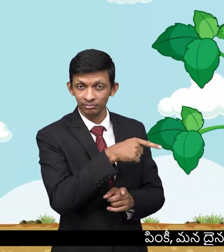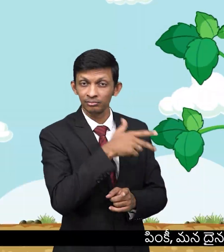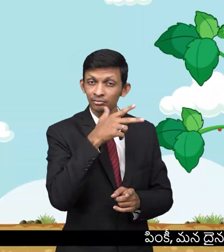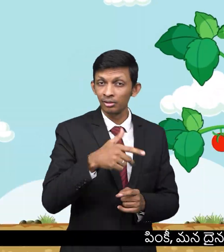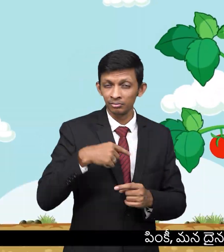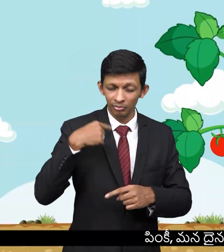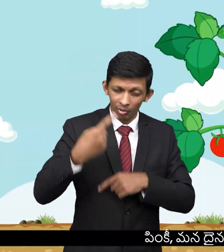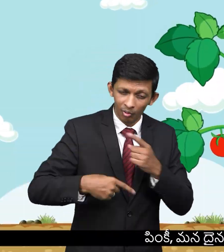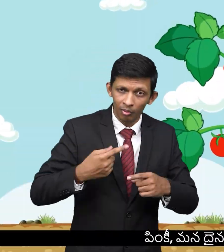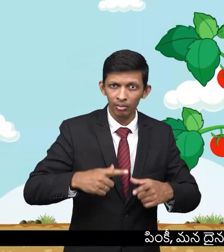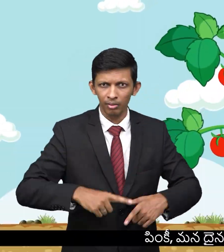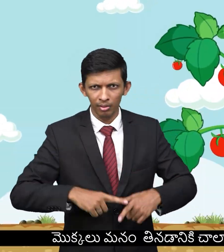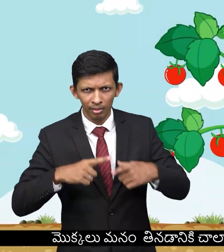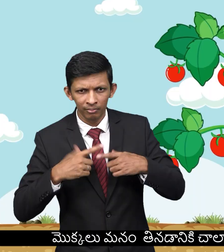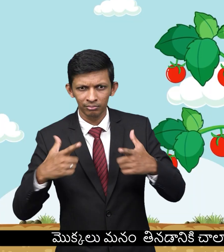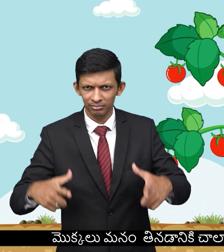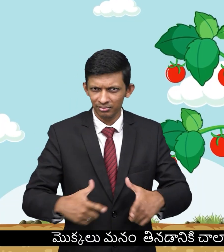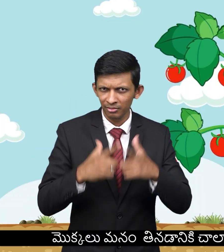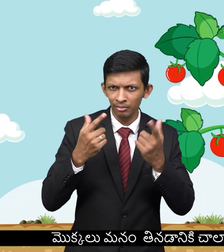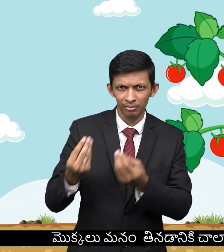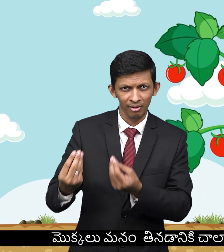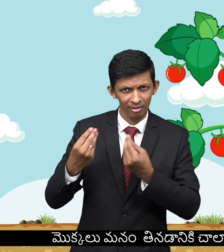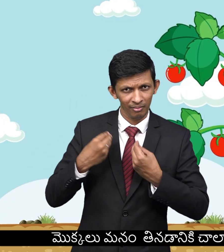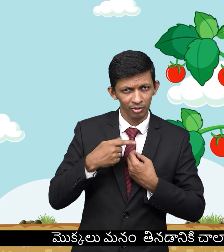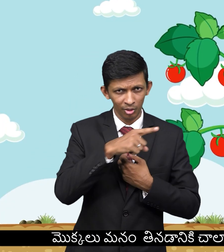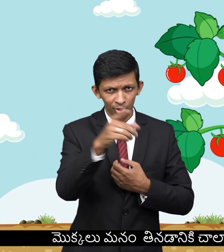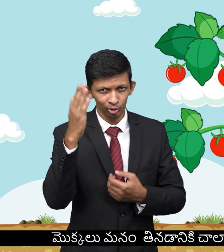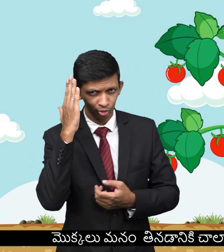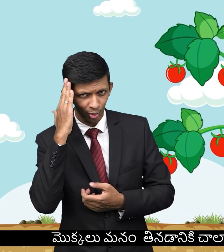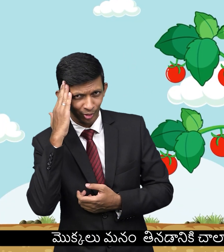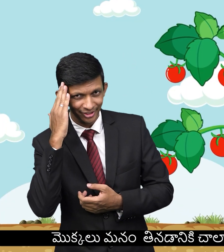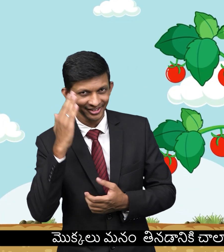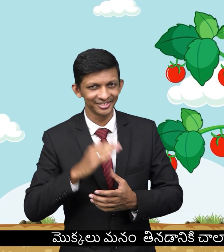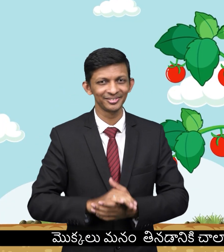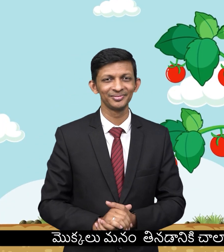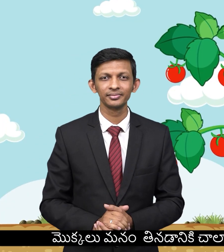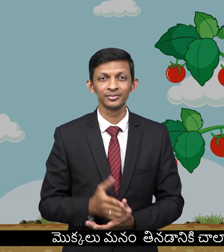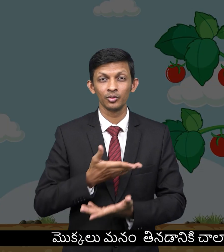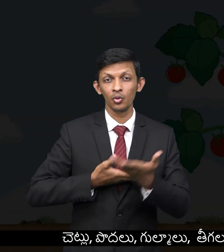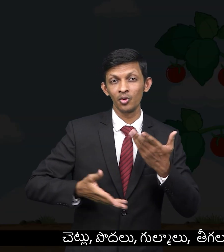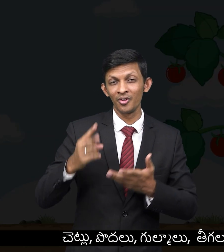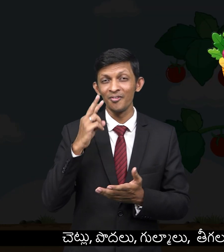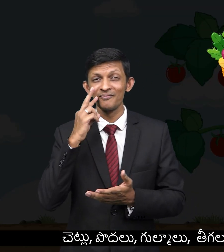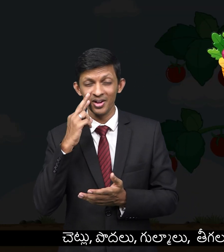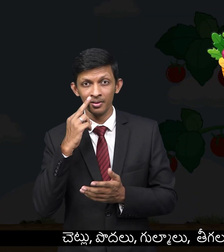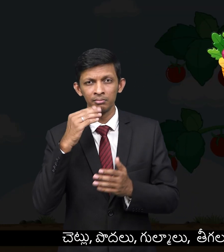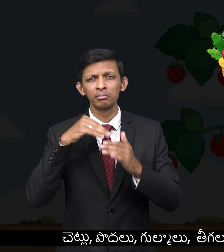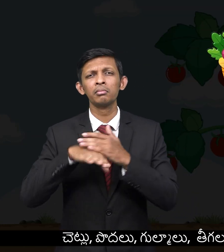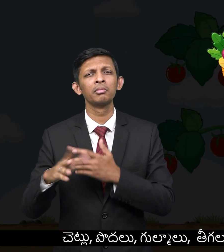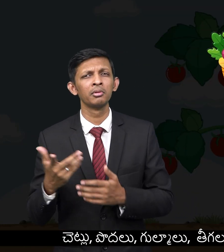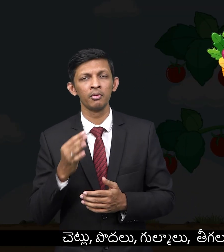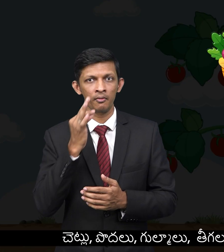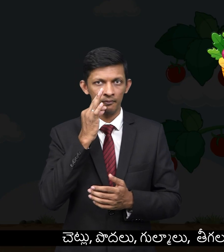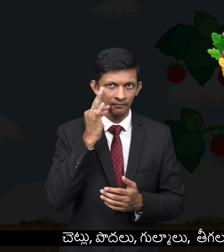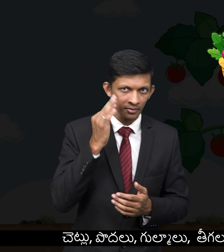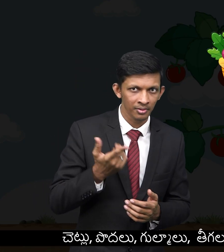మన దైనందిన జీవితంలో మొక్కలు మనం తినడానికి చాలా వాటిని ఇస్తాయని మీకు తెలుసా? చెట్లు, పొదలు,